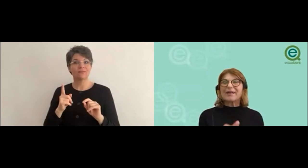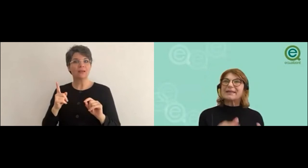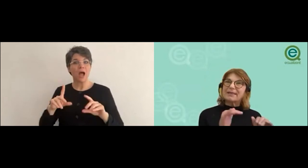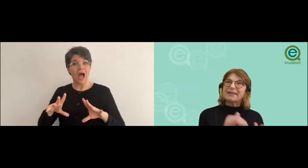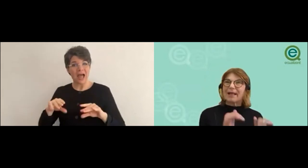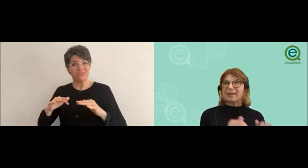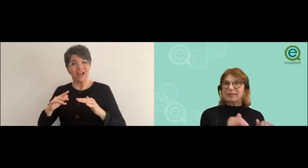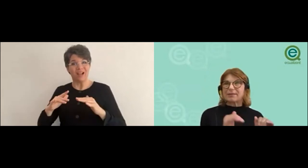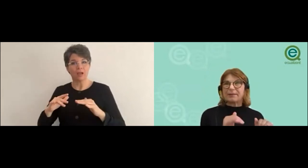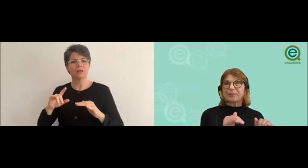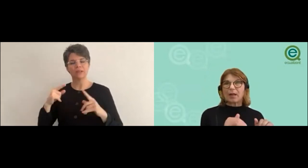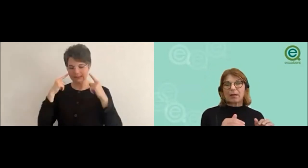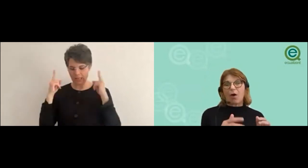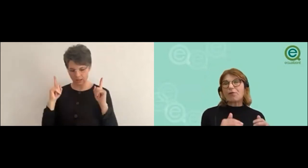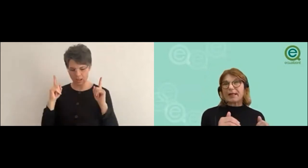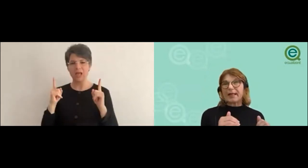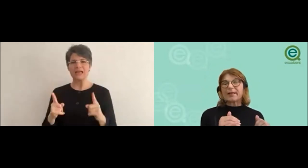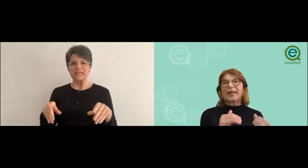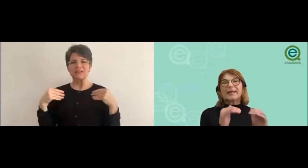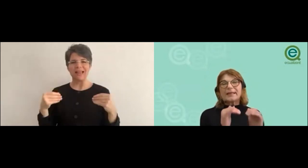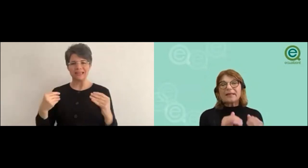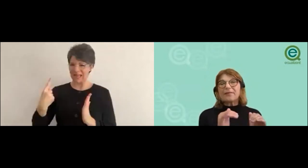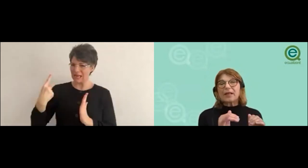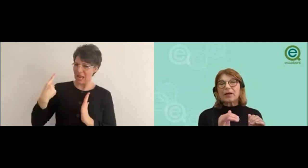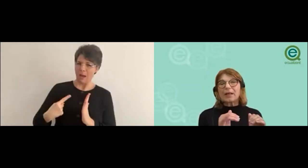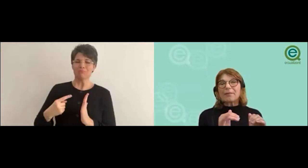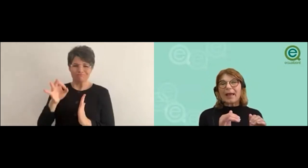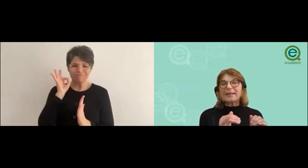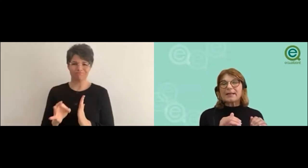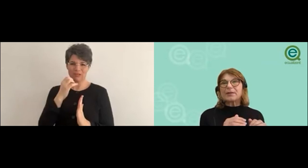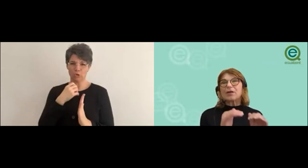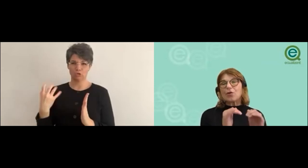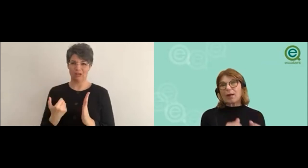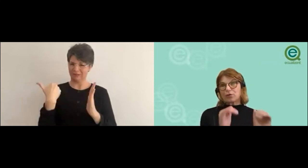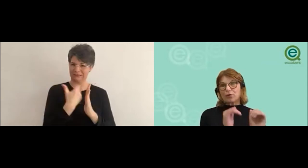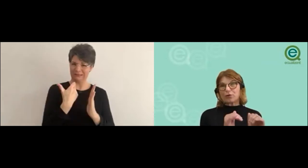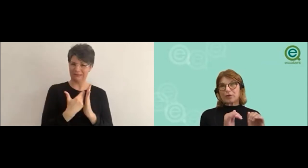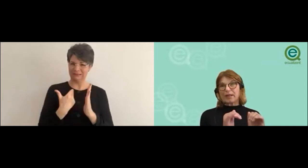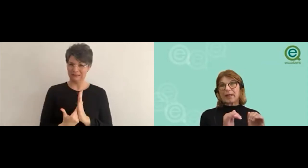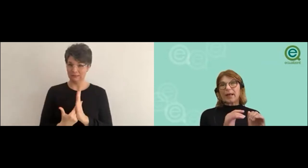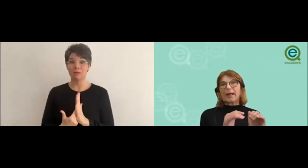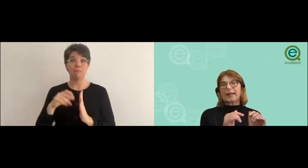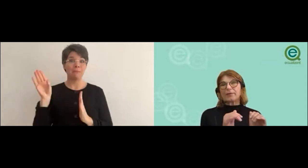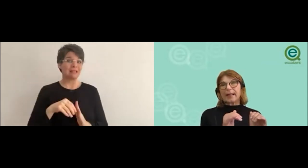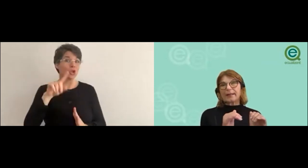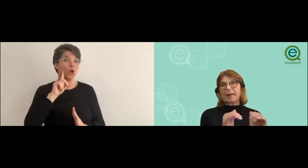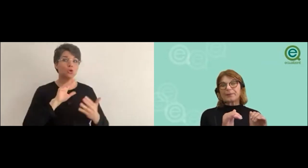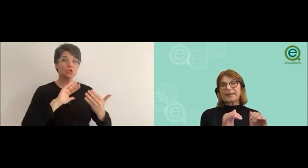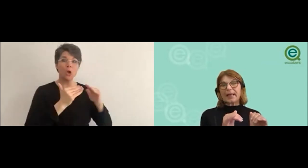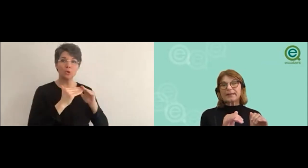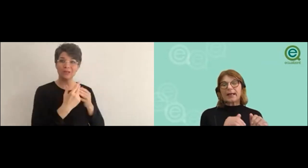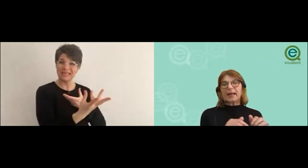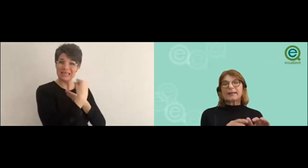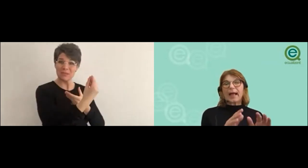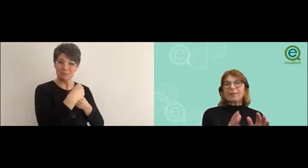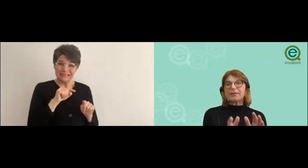uns Qualitätsstandards auferlegt, die wir wiederum gemeinsam mit der Gehörlosen-Community entwickelt haben. Das